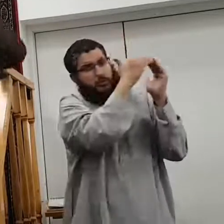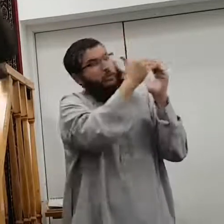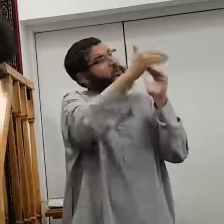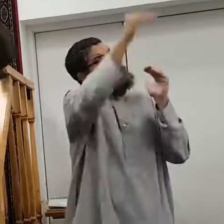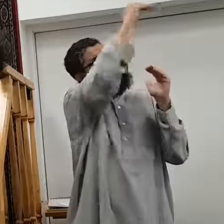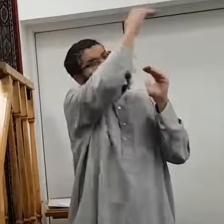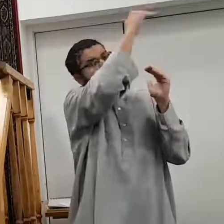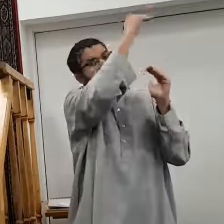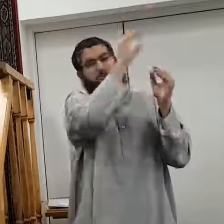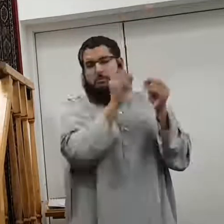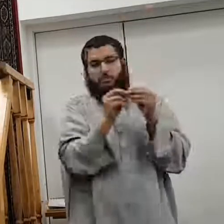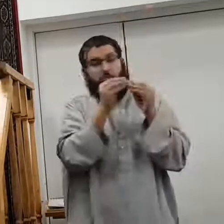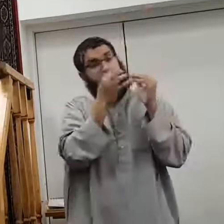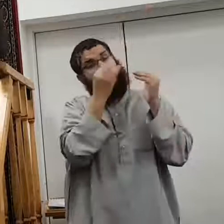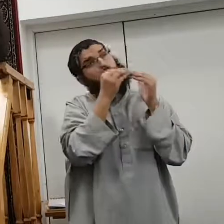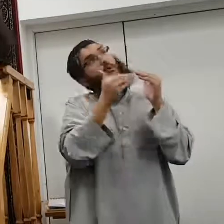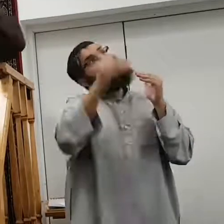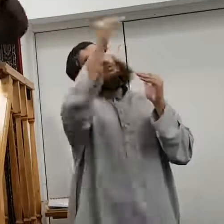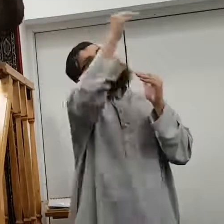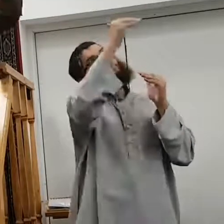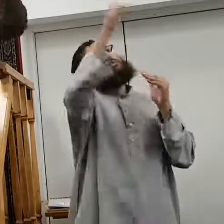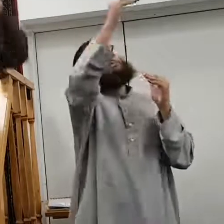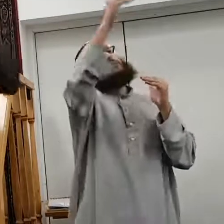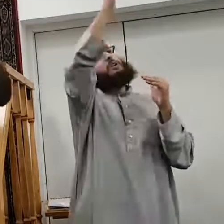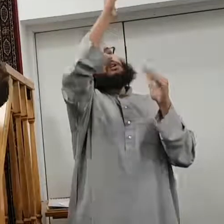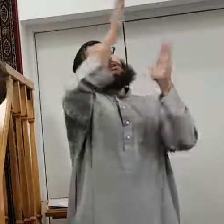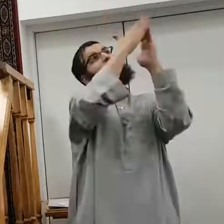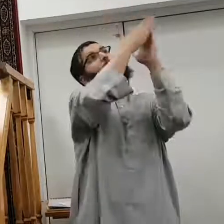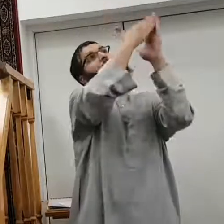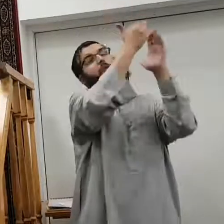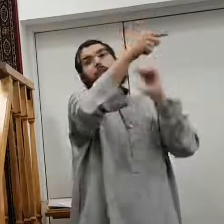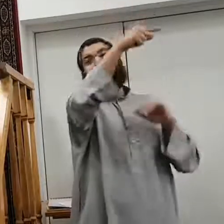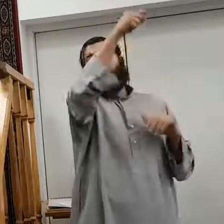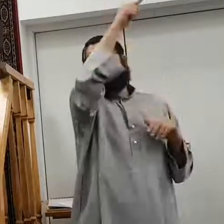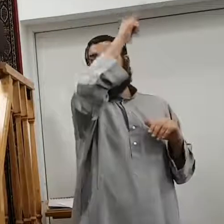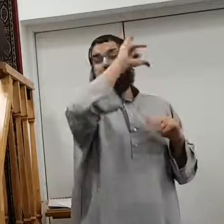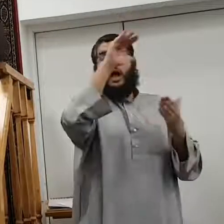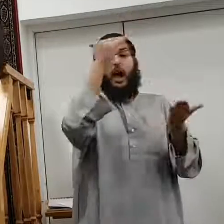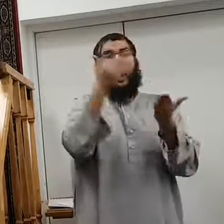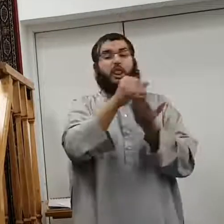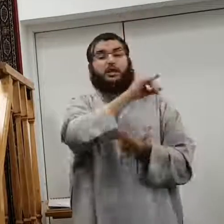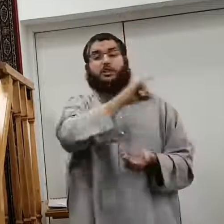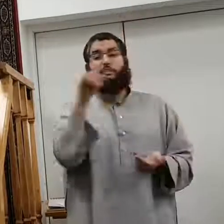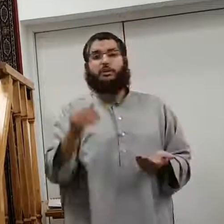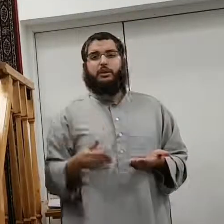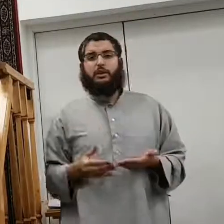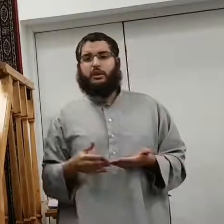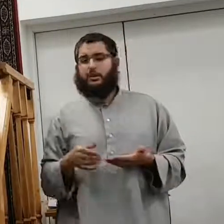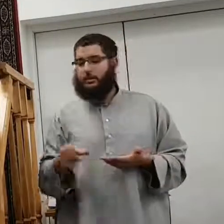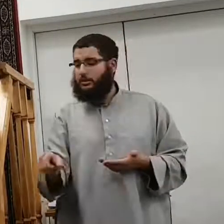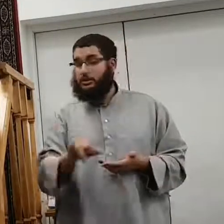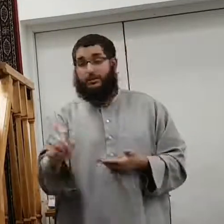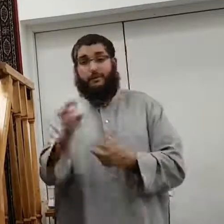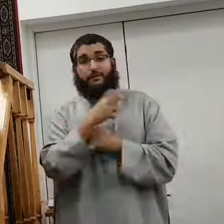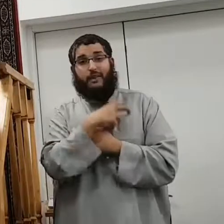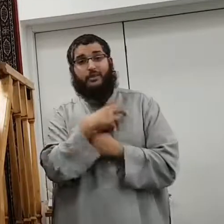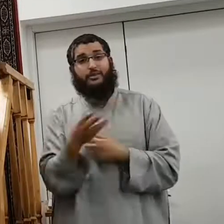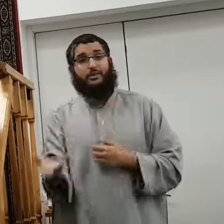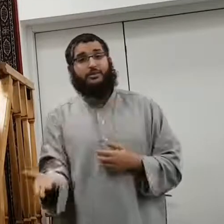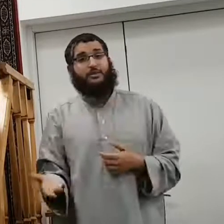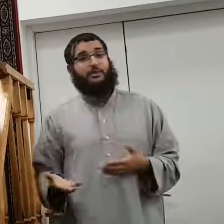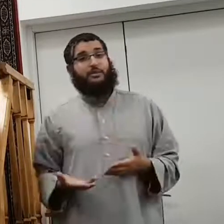Le supérieur du supérieur lui dit, pas de problème, je dois voir avec mon supérieur. Et ça ne se finit pas. Si cette chaîne ne se finit pas, vous êtes d'accord avec moi qu'il ne va jamais prendre sa semaine de